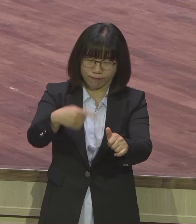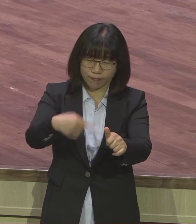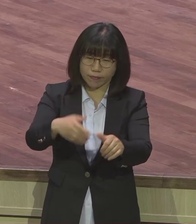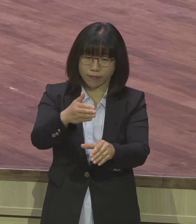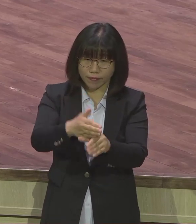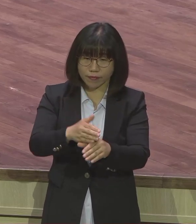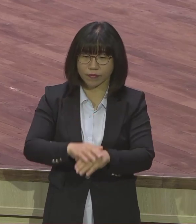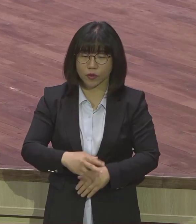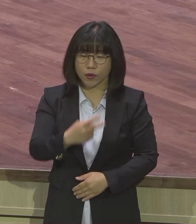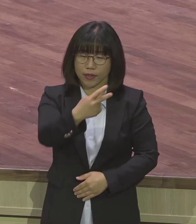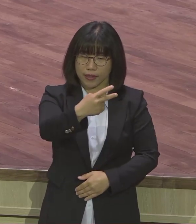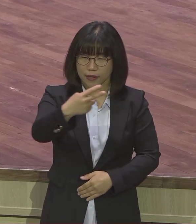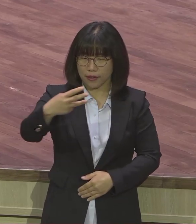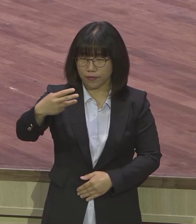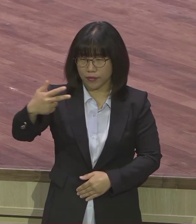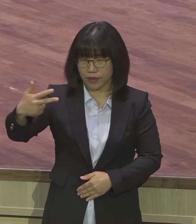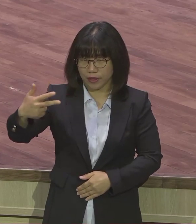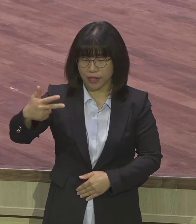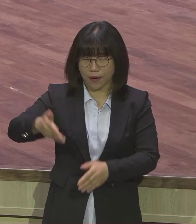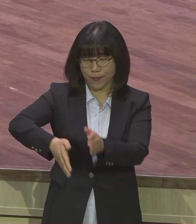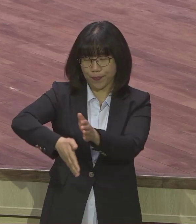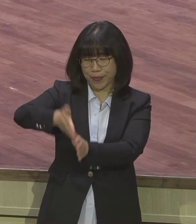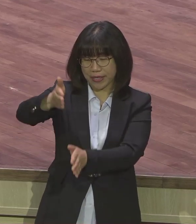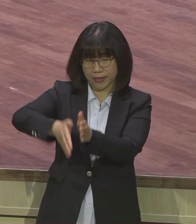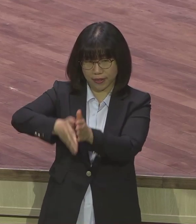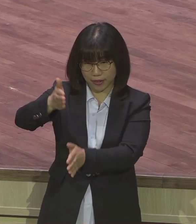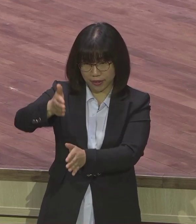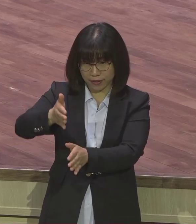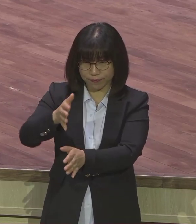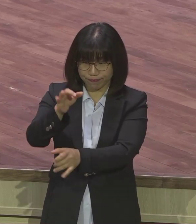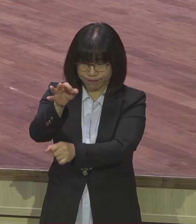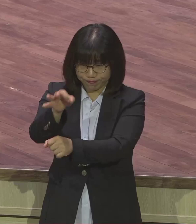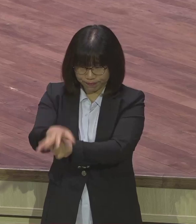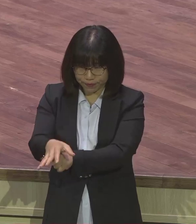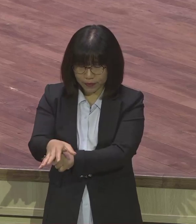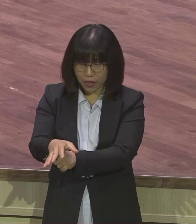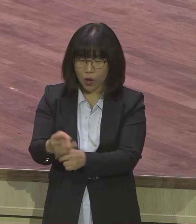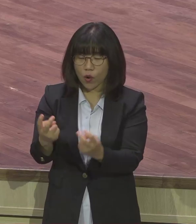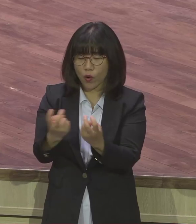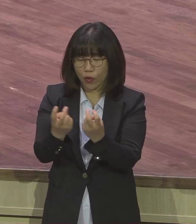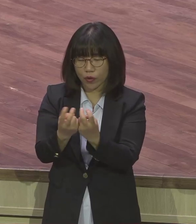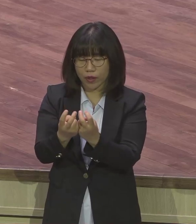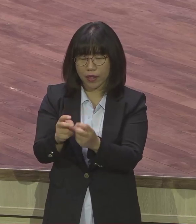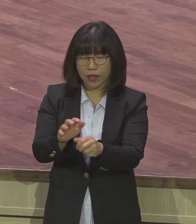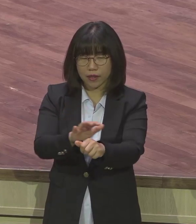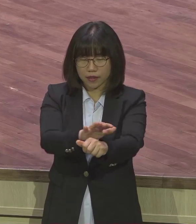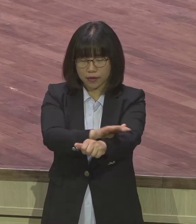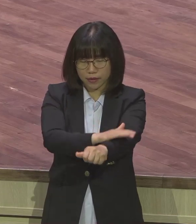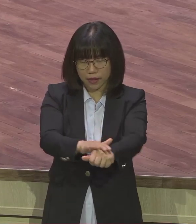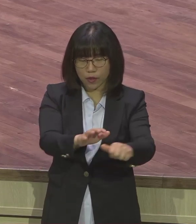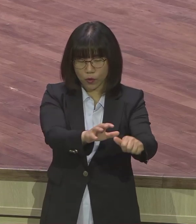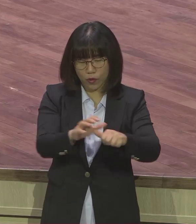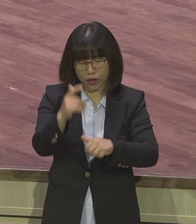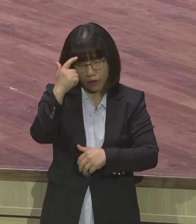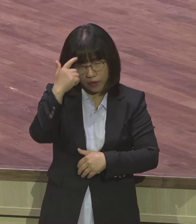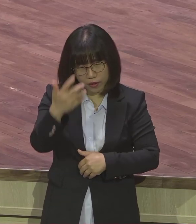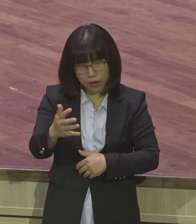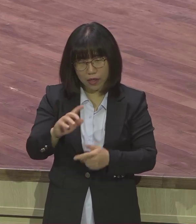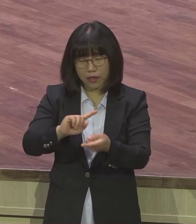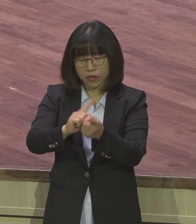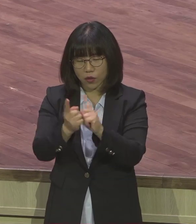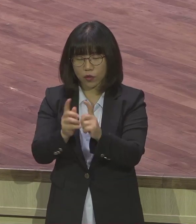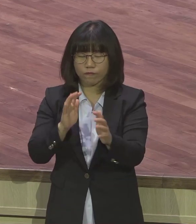이 빌딩을 통해서 어떻게 정말 세밀하게 활용하고 훈련실 것인가에 대해서도